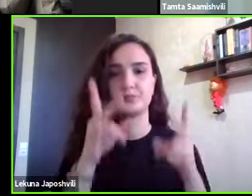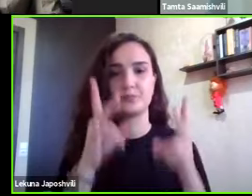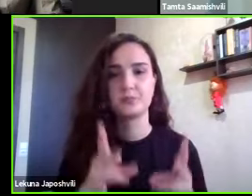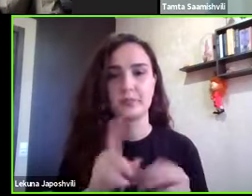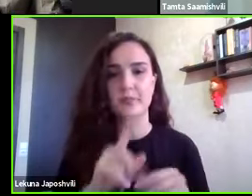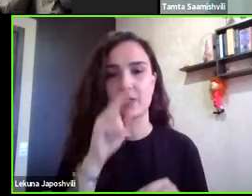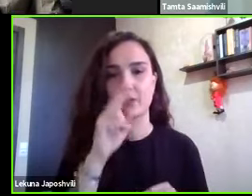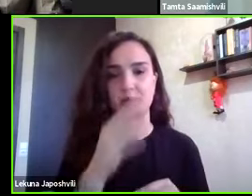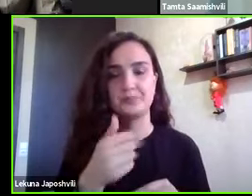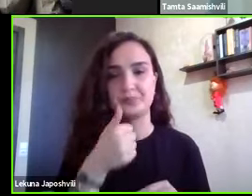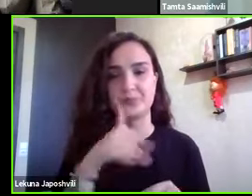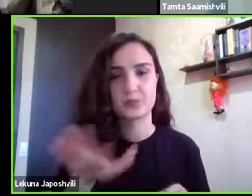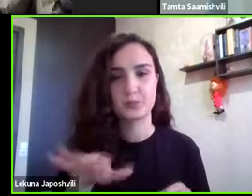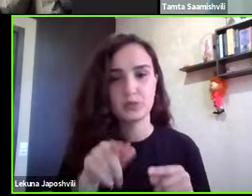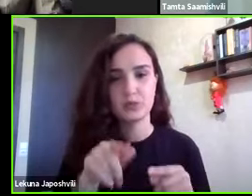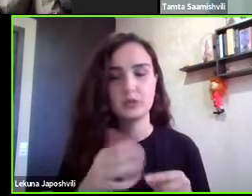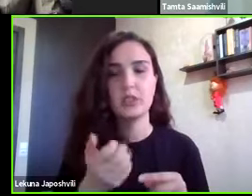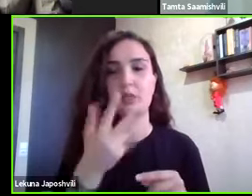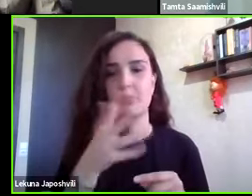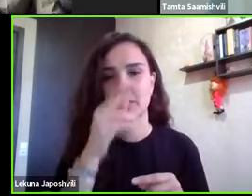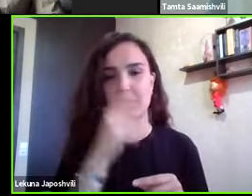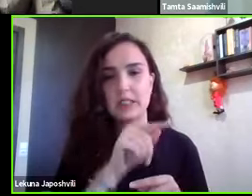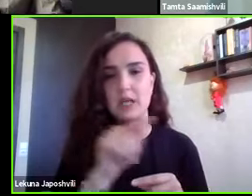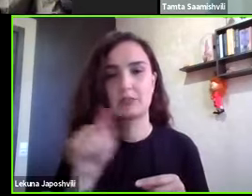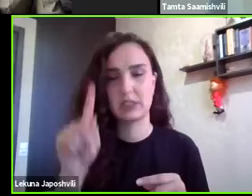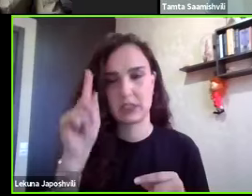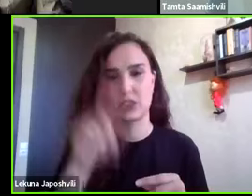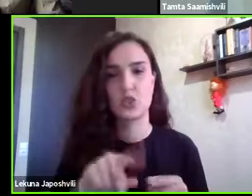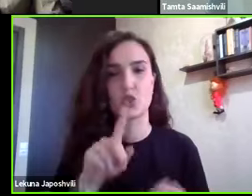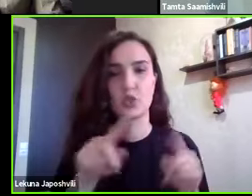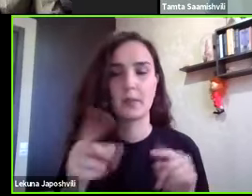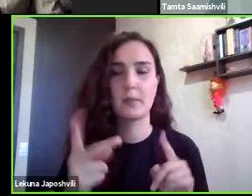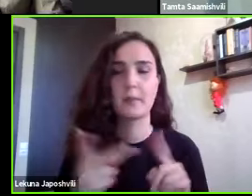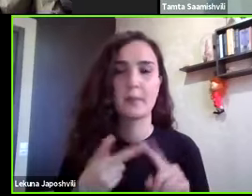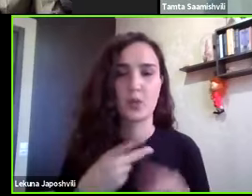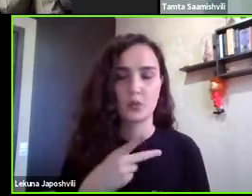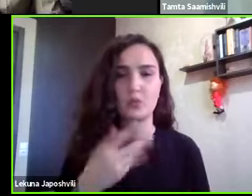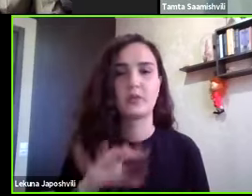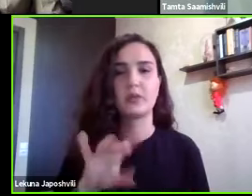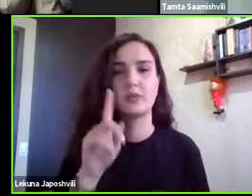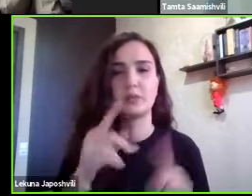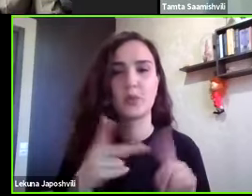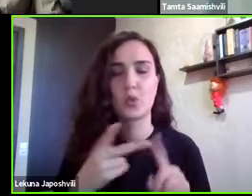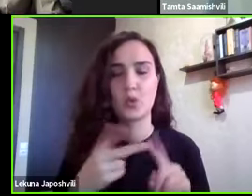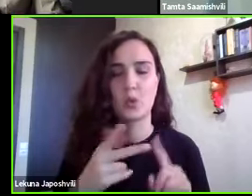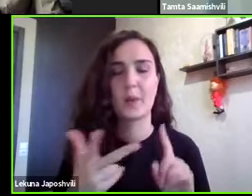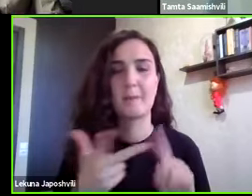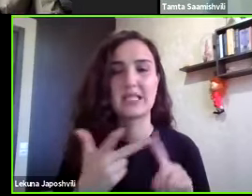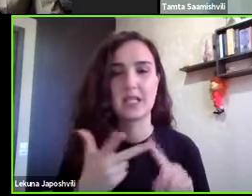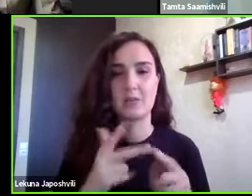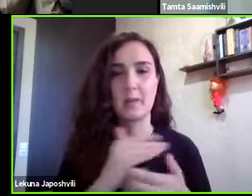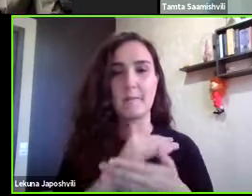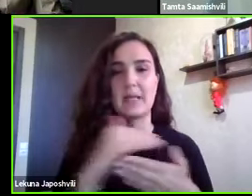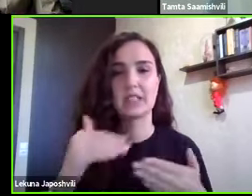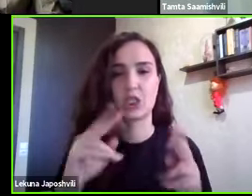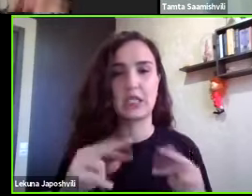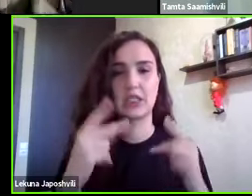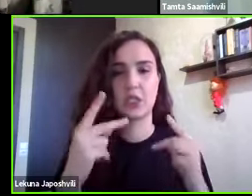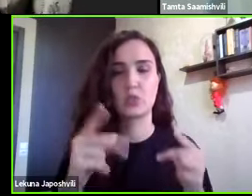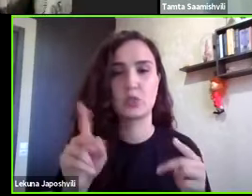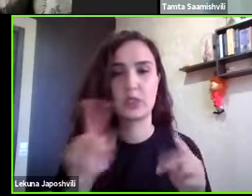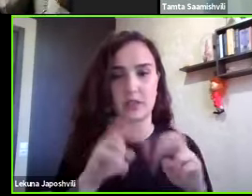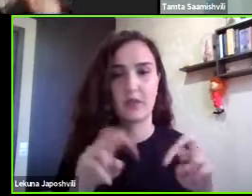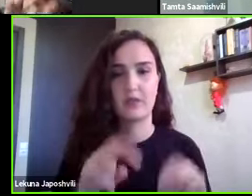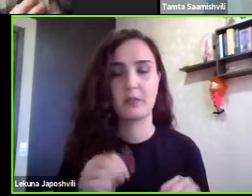წამლის გამოცდა რამდენიმე წამლის რომლებიც იცი ზოგი მეორე უკაცმენია მეორე მესამე ფაზაში არის გადასული ხო ეს კვლევები